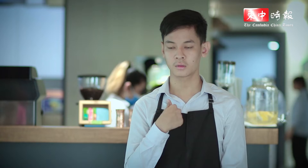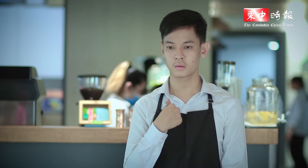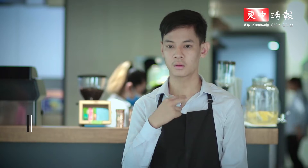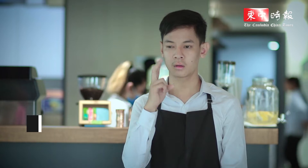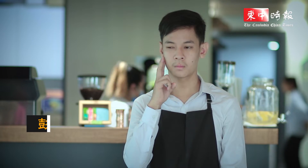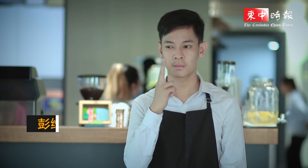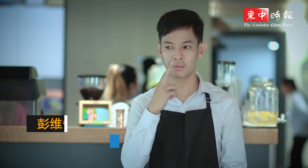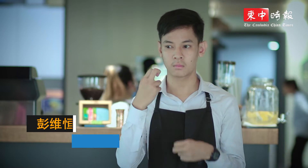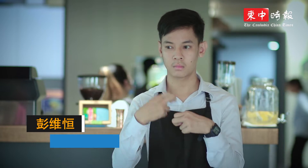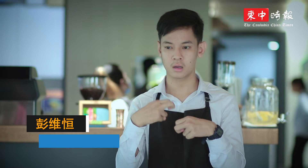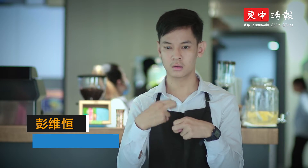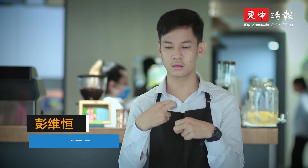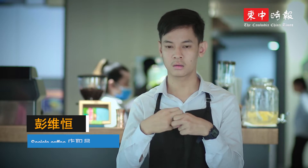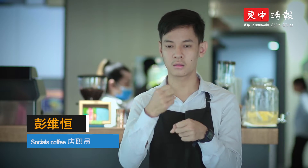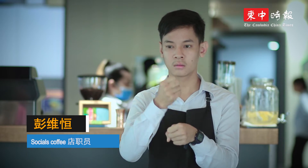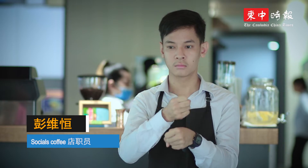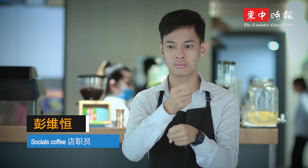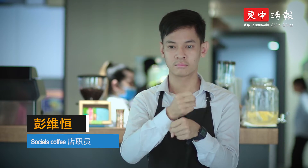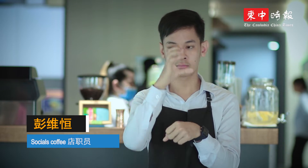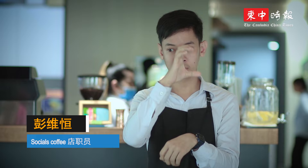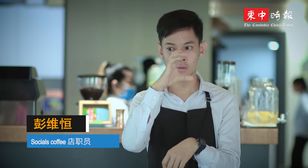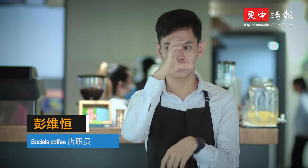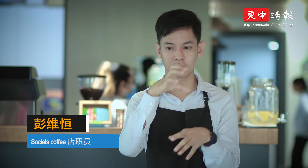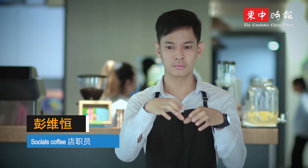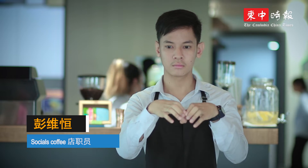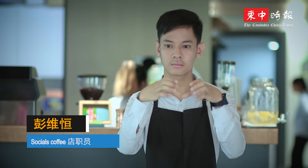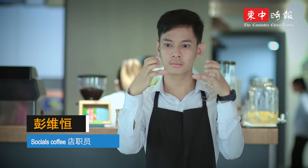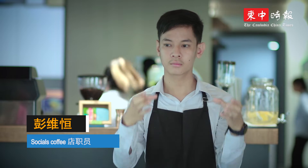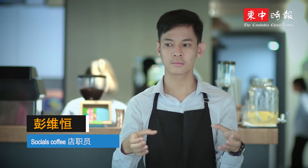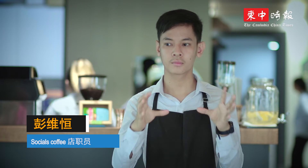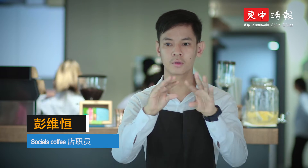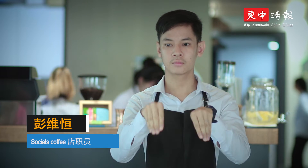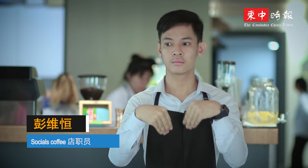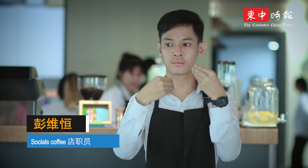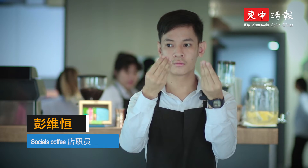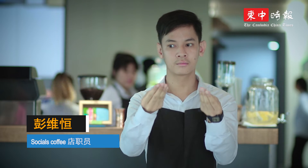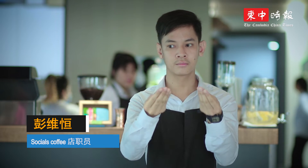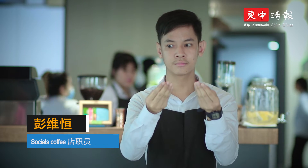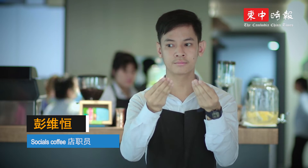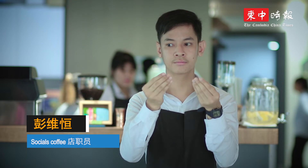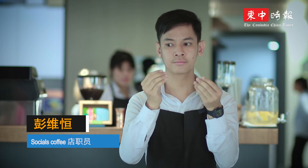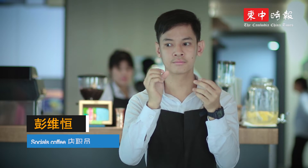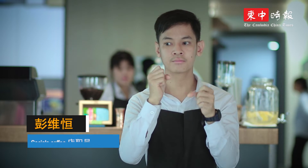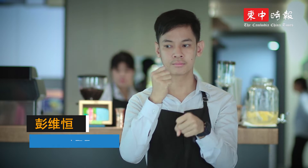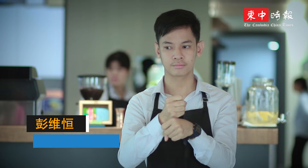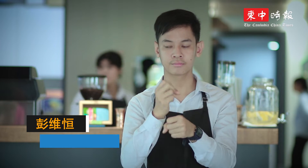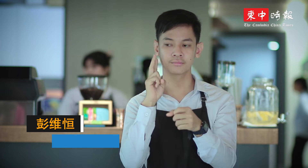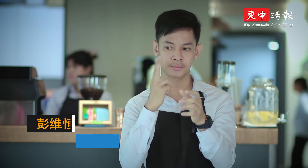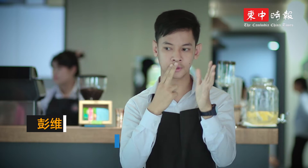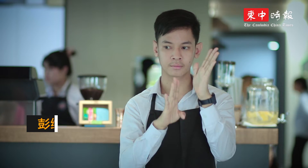而我有自身经历，自己是聋哑人，很难找到工作，所以我想呼吁，不管